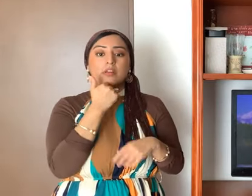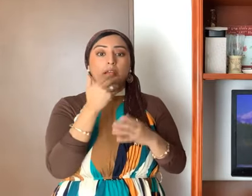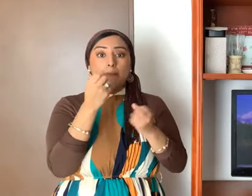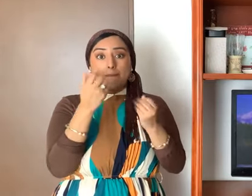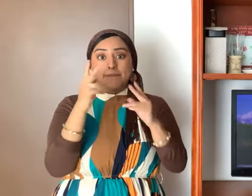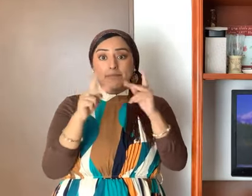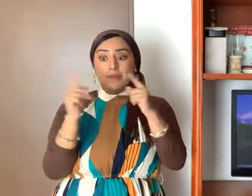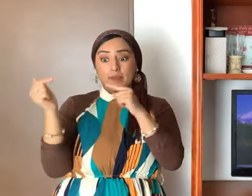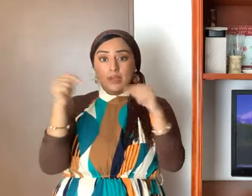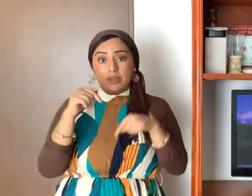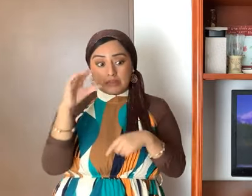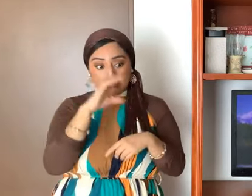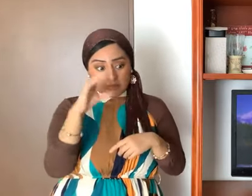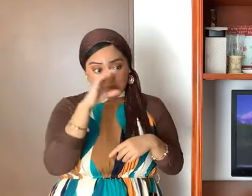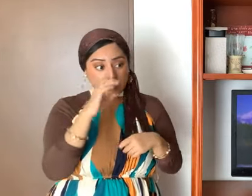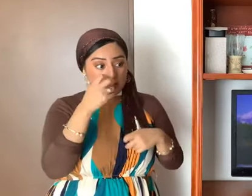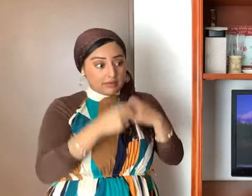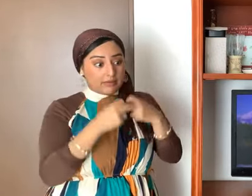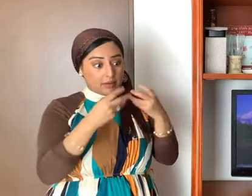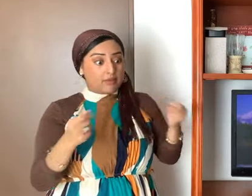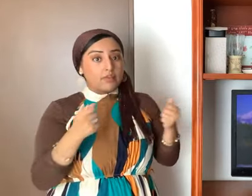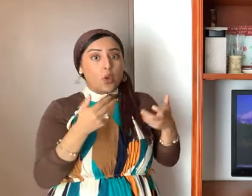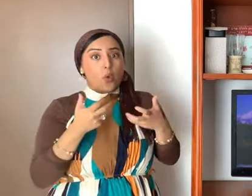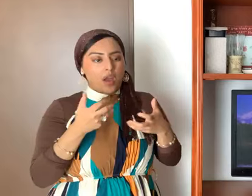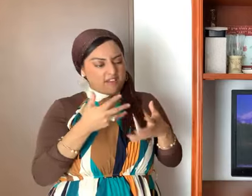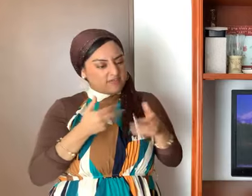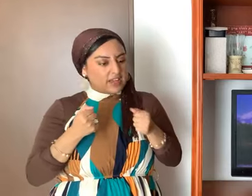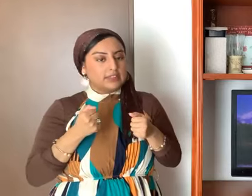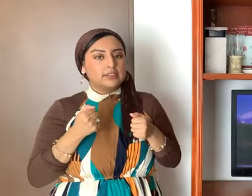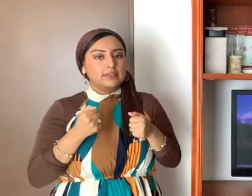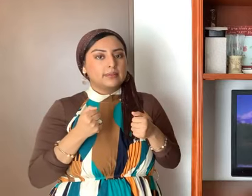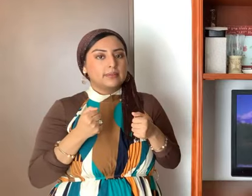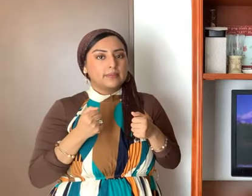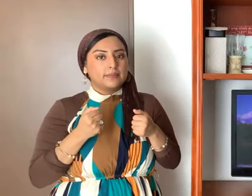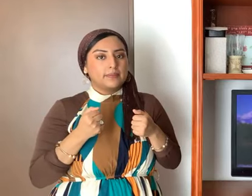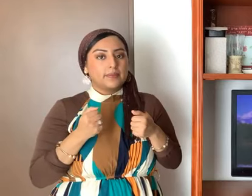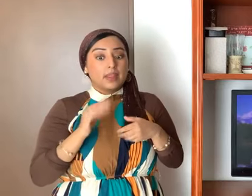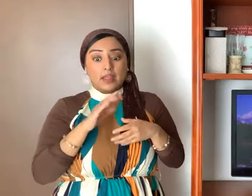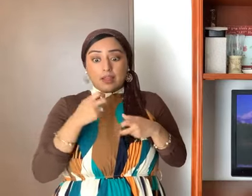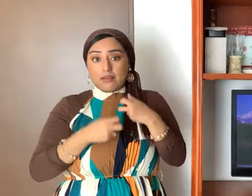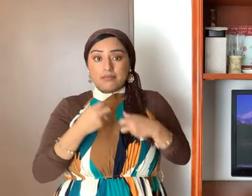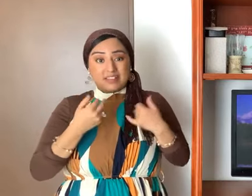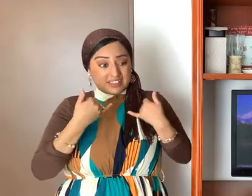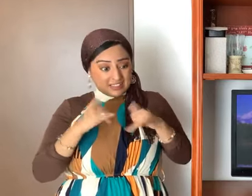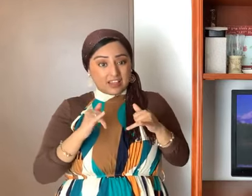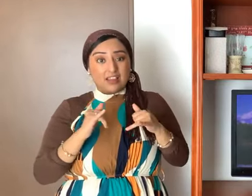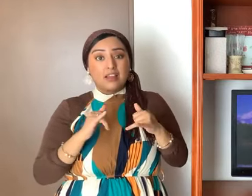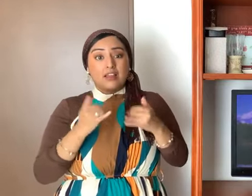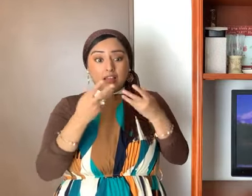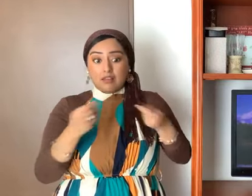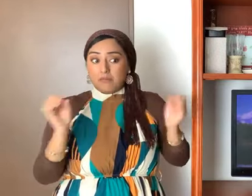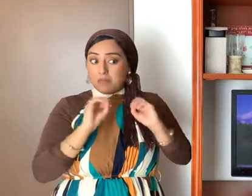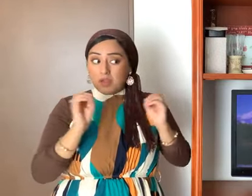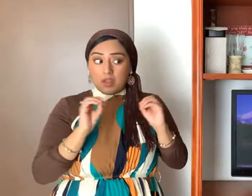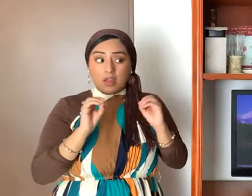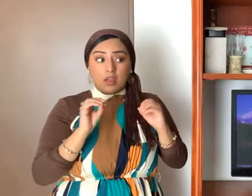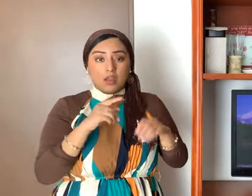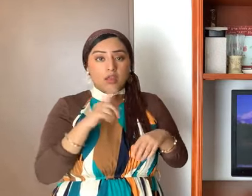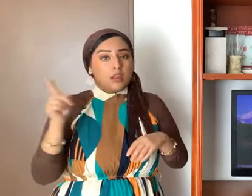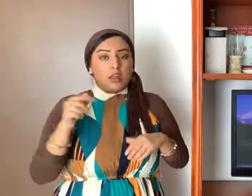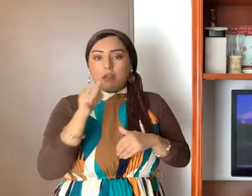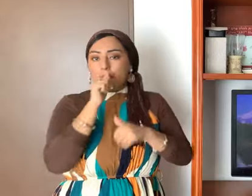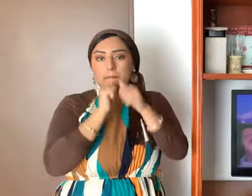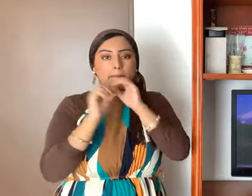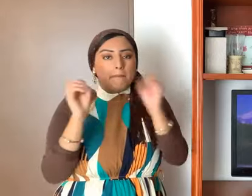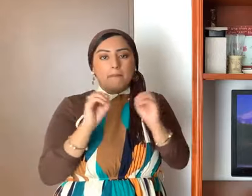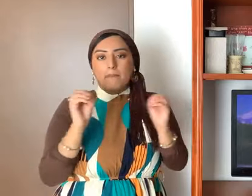vienen buscando la solución a sus problemas y la quieren rápido. Y como sus problemas no se resuelven rápido, no tienen